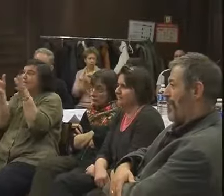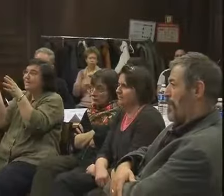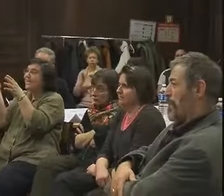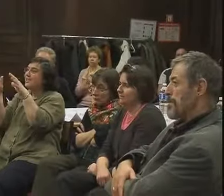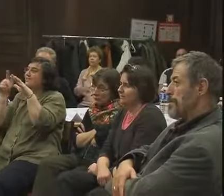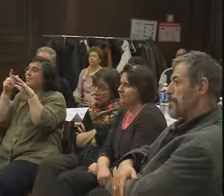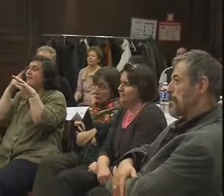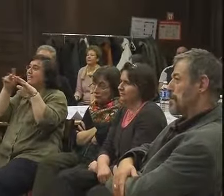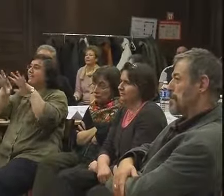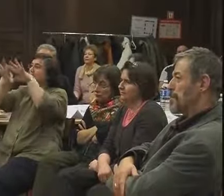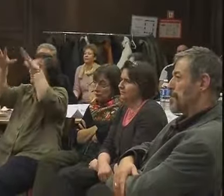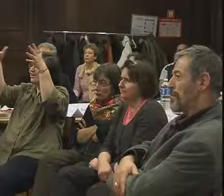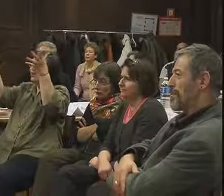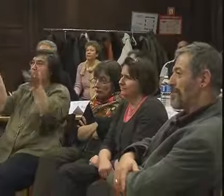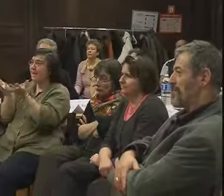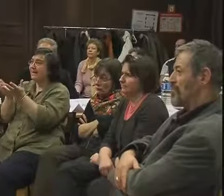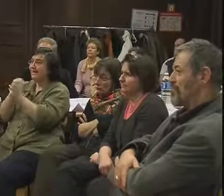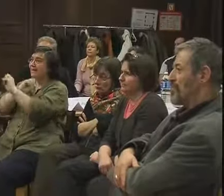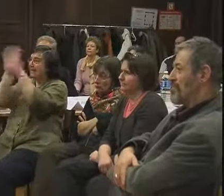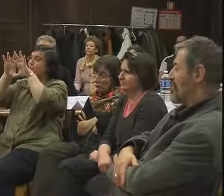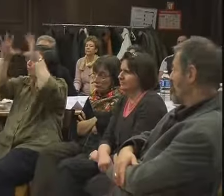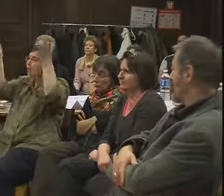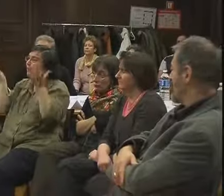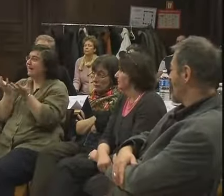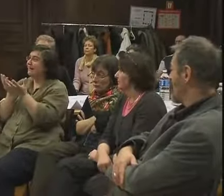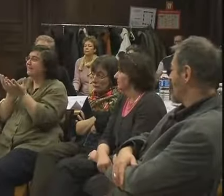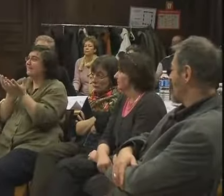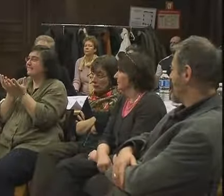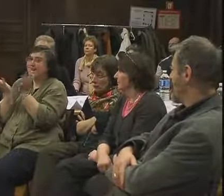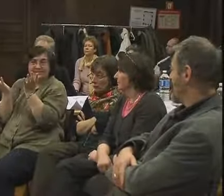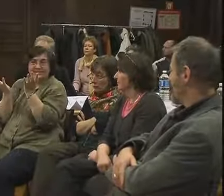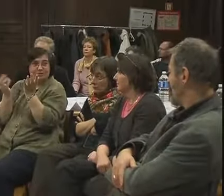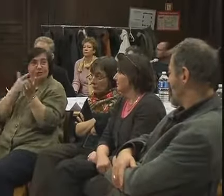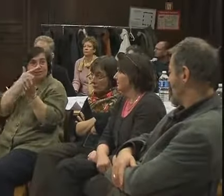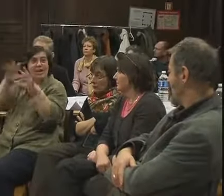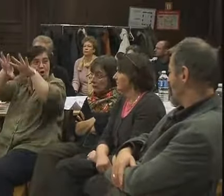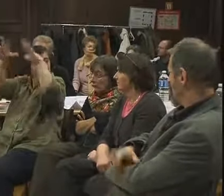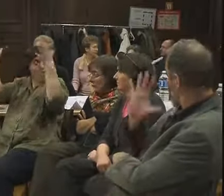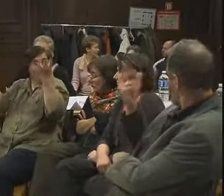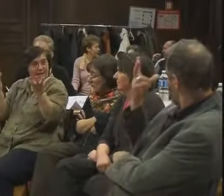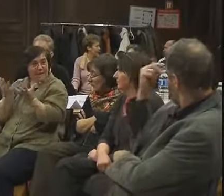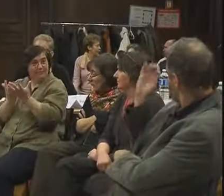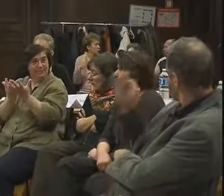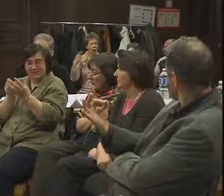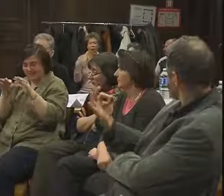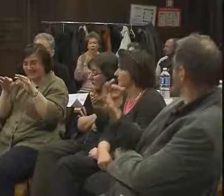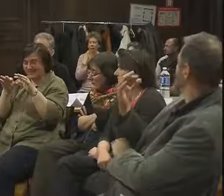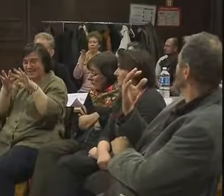DVD. Lorsque des personnes sourdes ou malentendantes participent à des groupes qui se réunissent autour de la Bible, elles n'ont pas